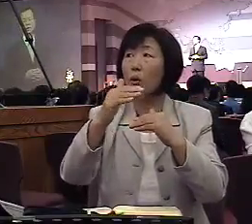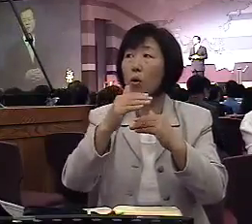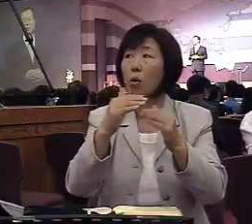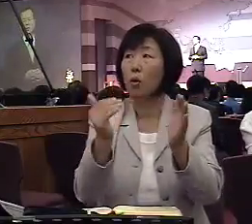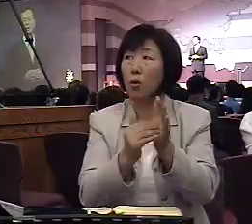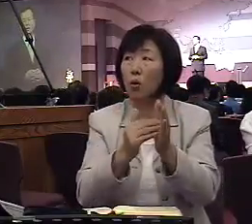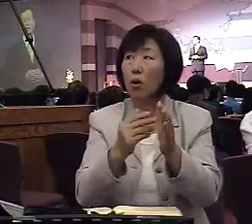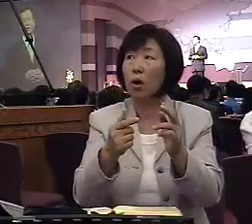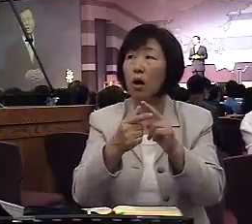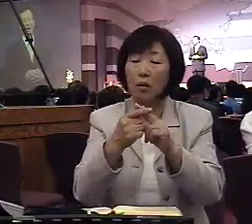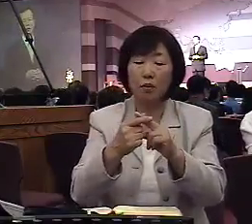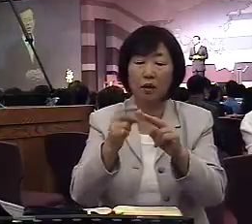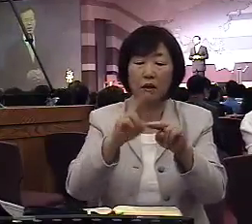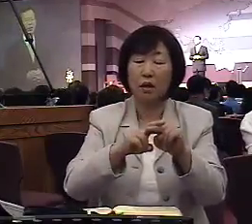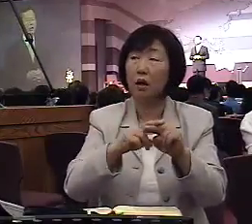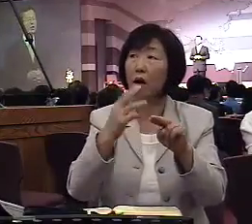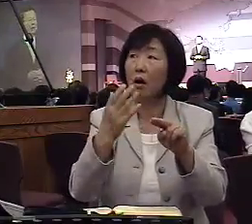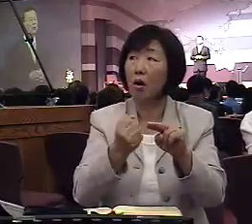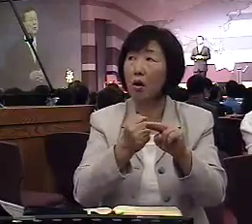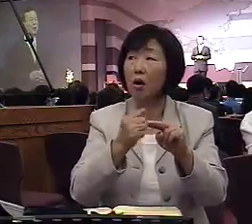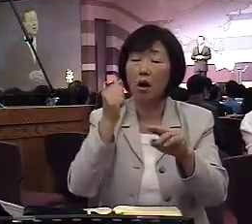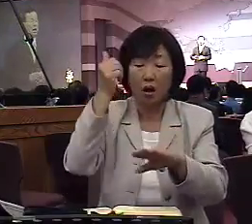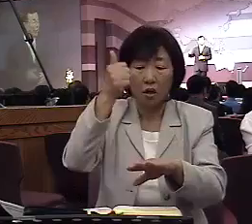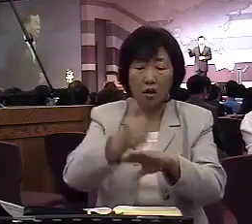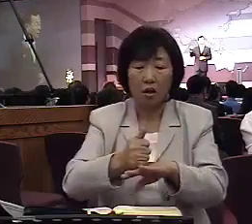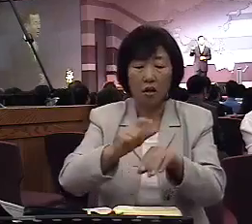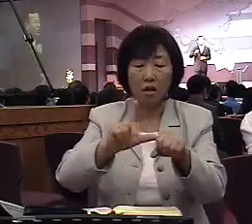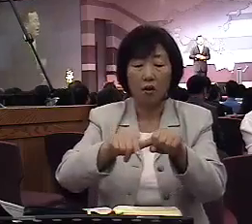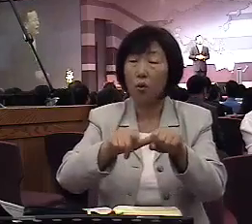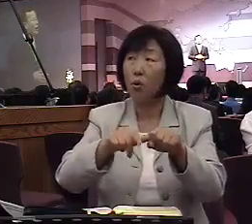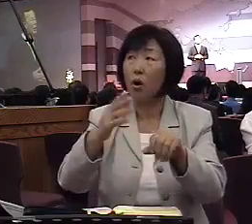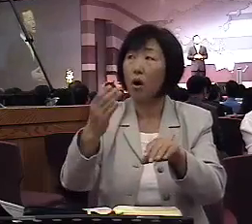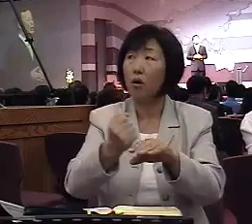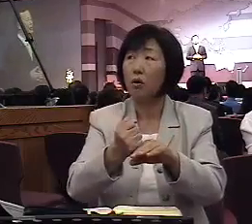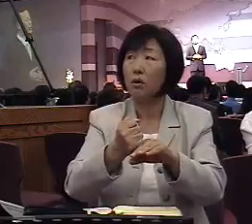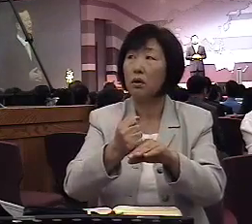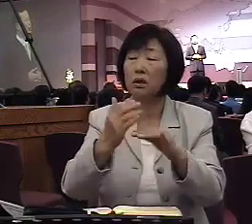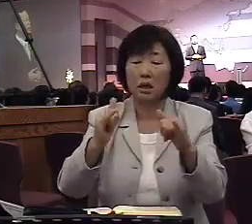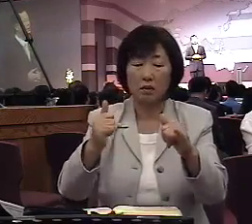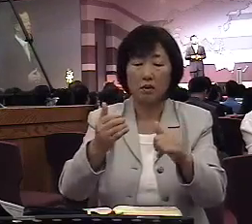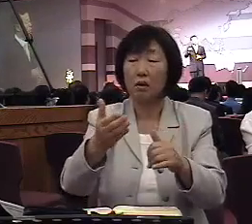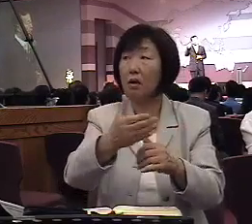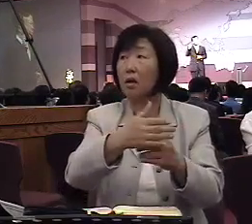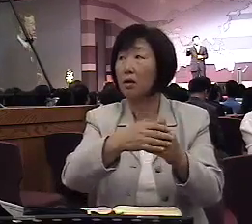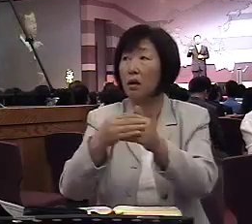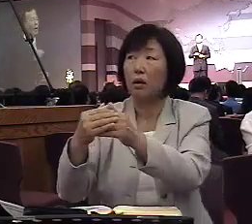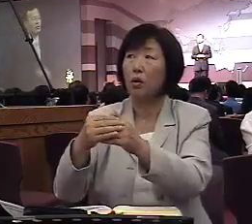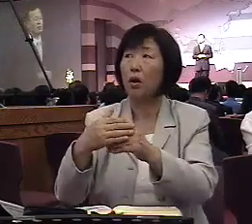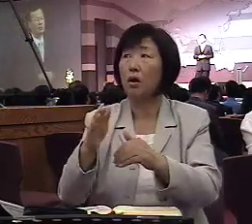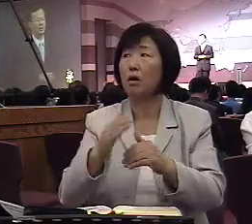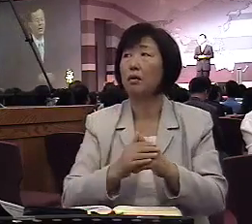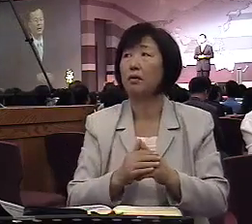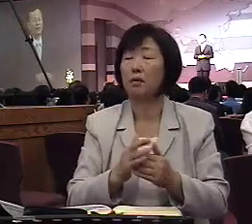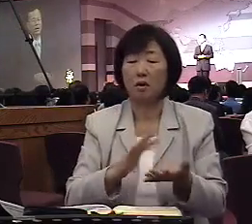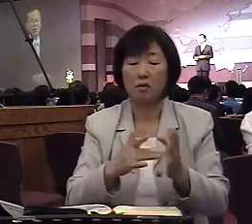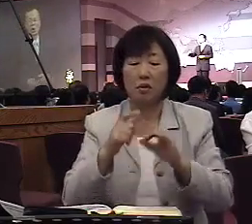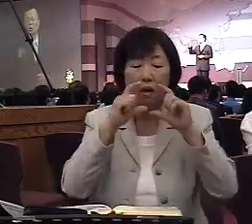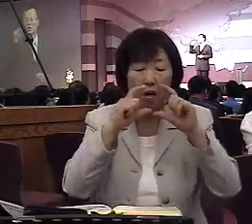같이 자리를 잡고 있다가 나중에 기회를 삼고 사람들을 데리고 나간다고 하더라고요. 예수님께서